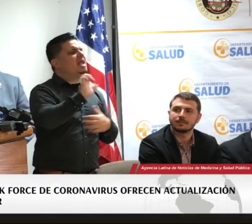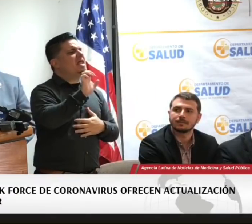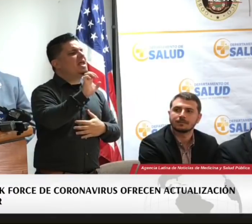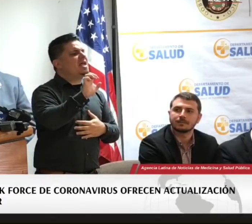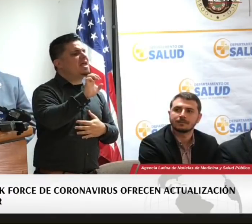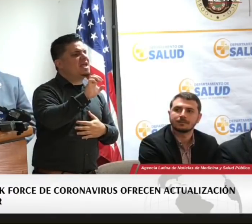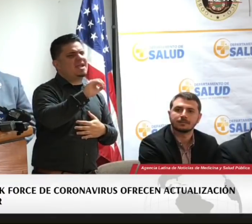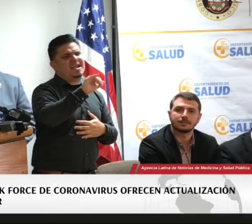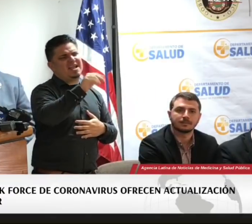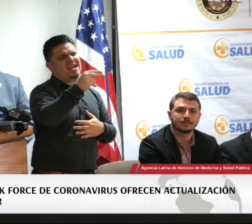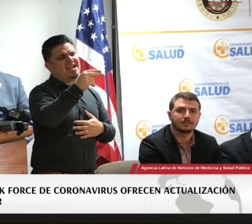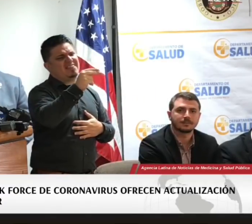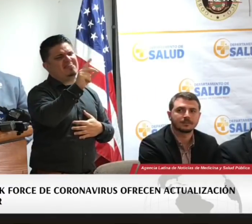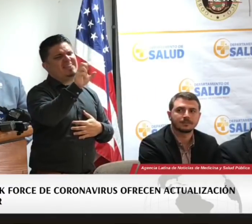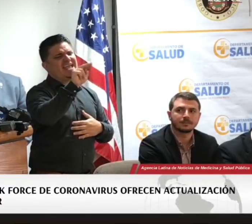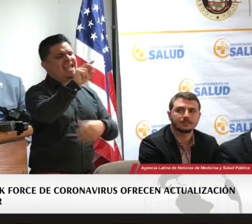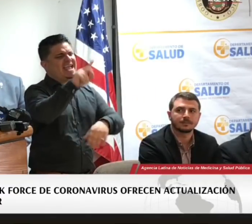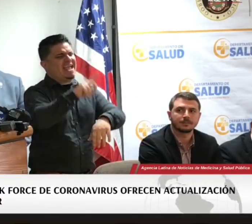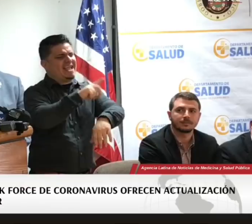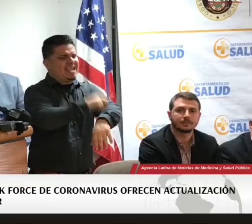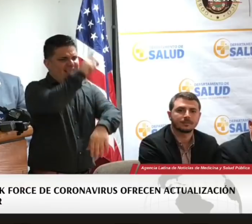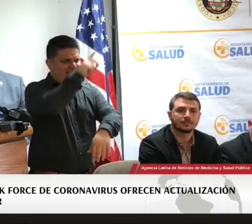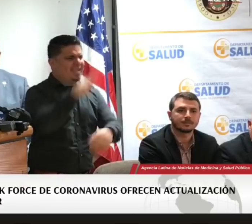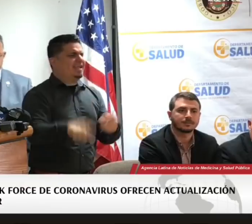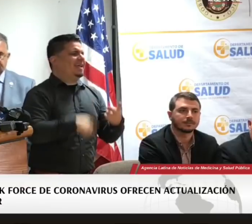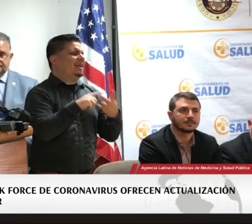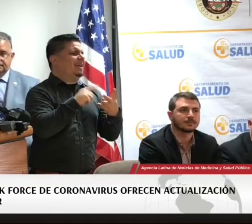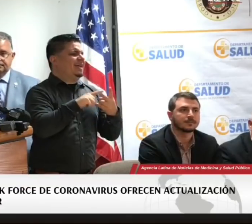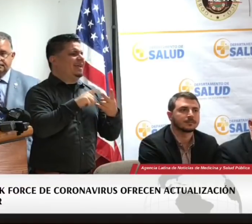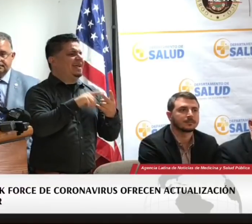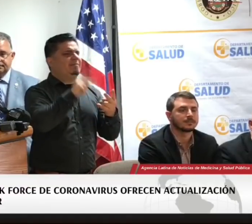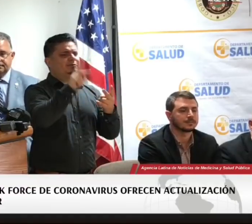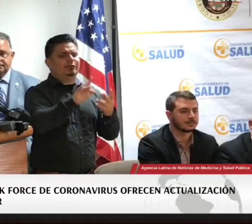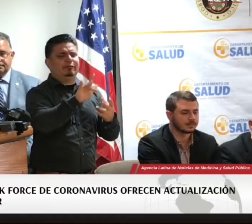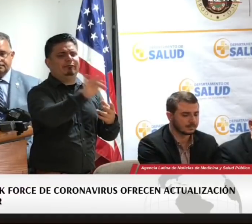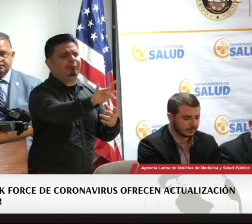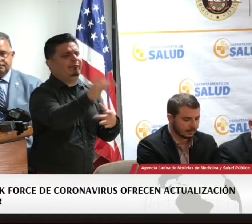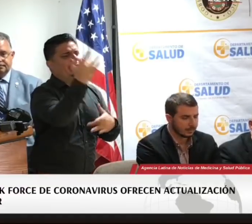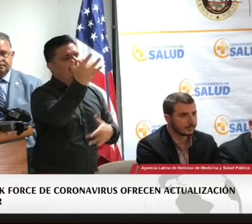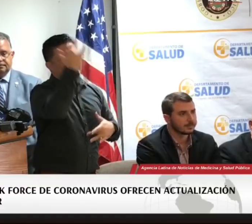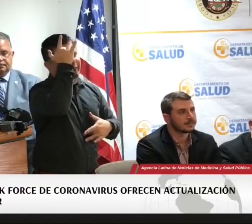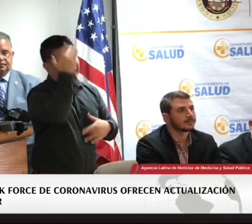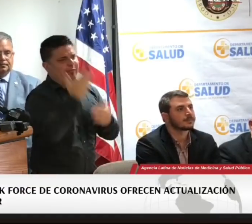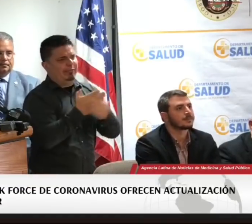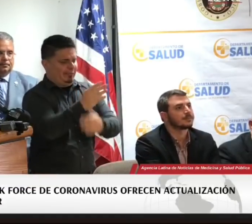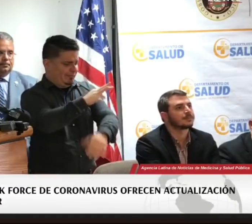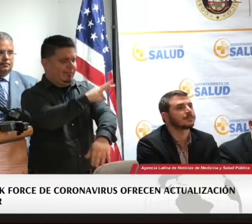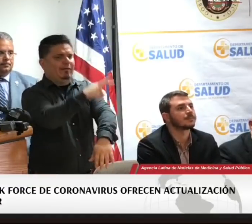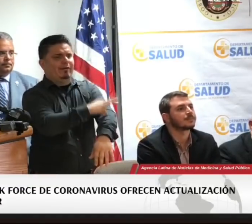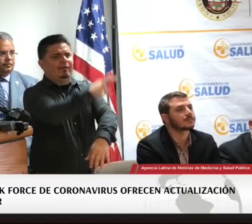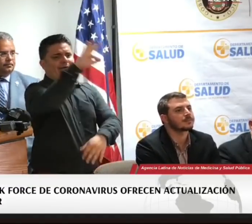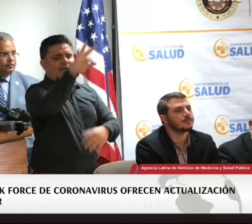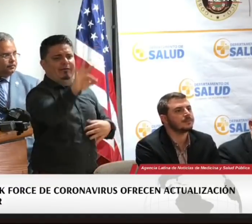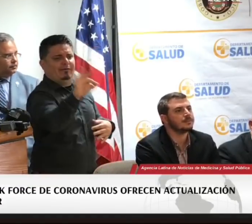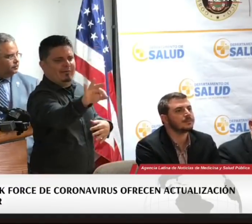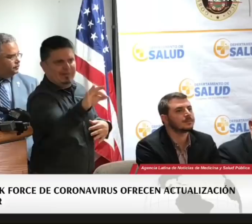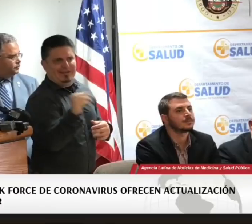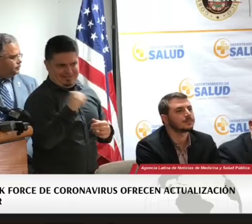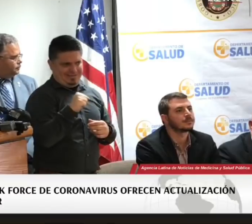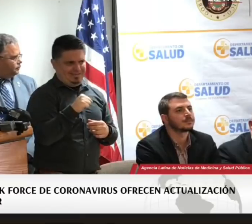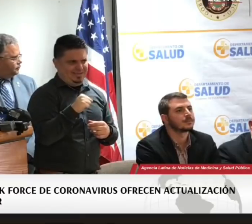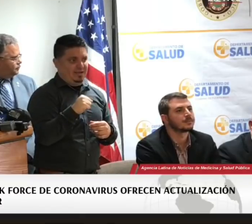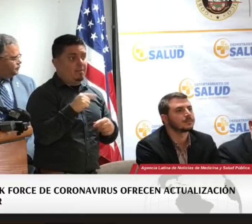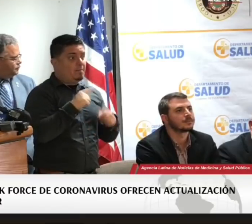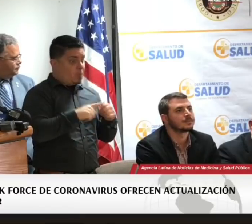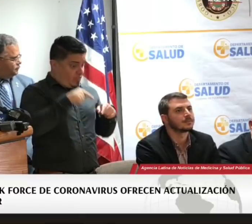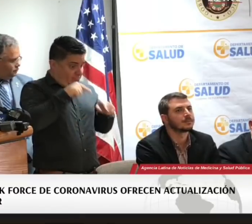un mosquito, o sea, no tiene que haber un contacto con personas porque es a través de una pica de mosquito, los arbovirus. Esta enfermedad, el